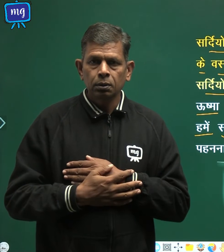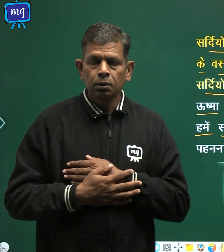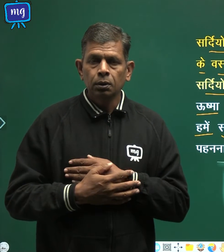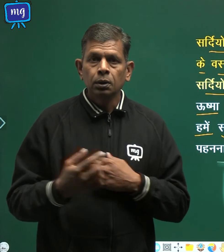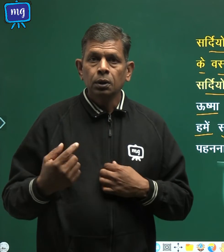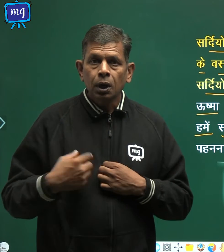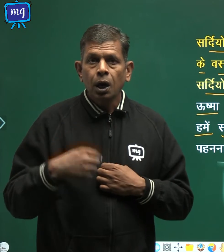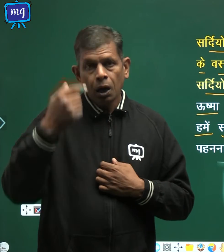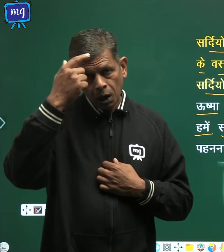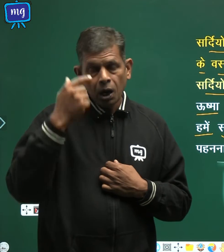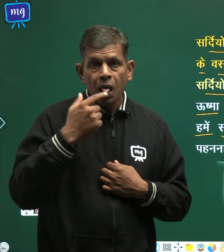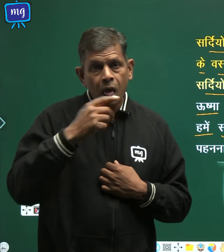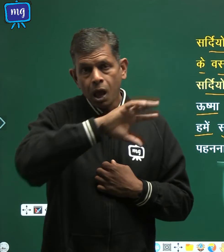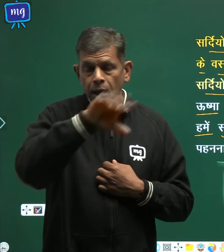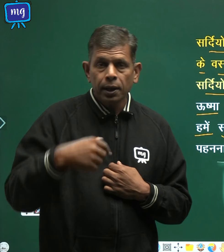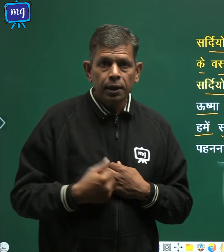गहरे रंग के